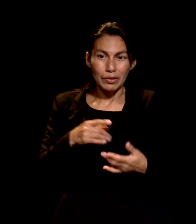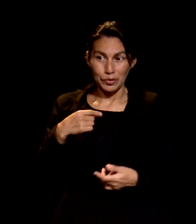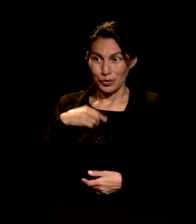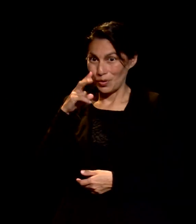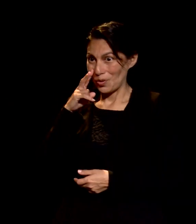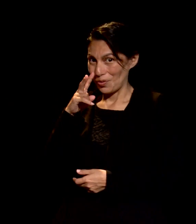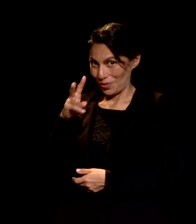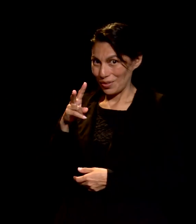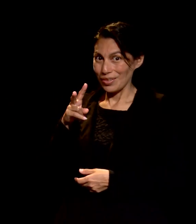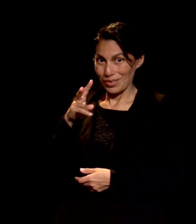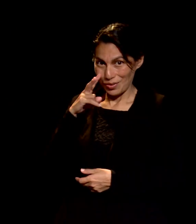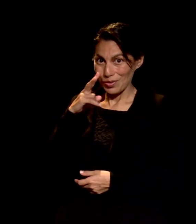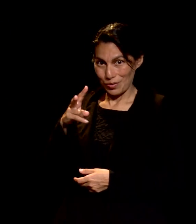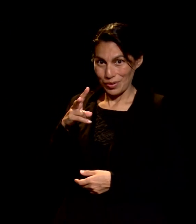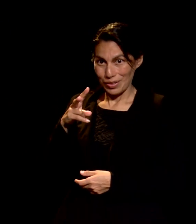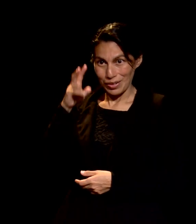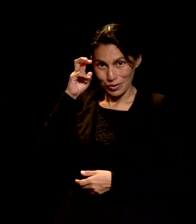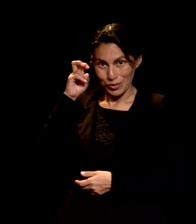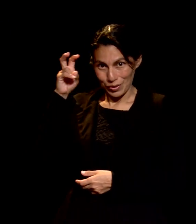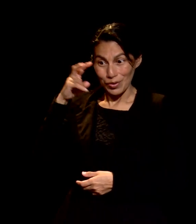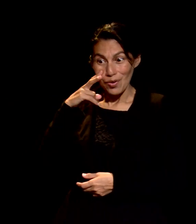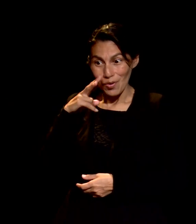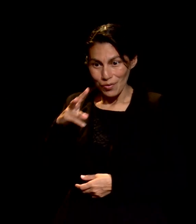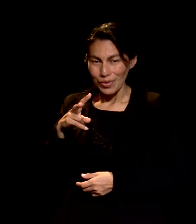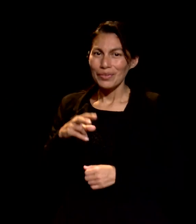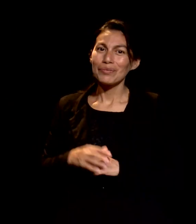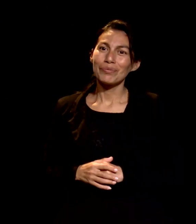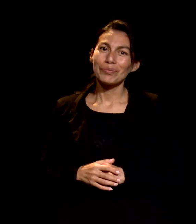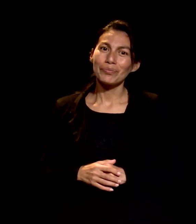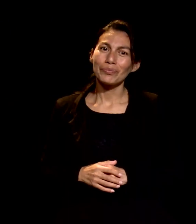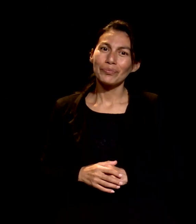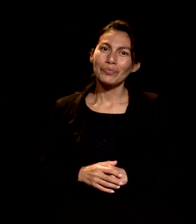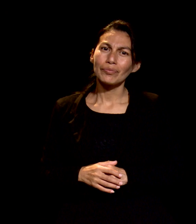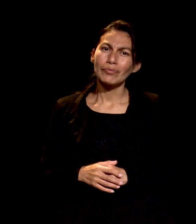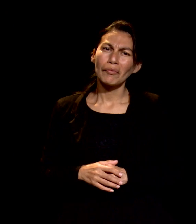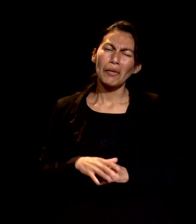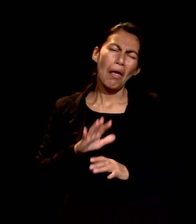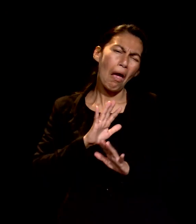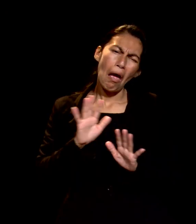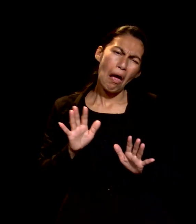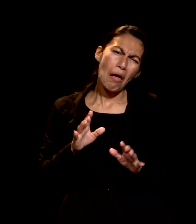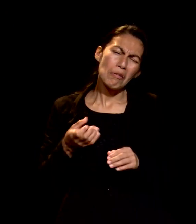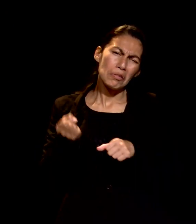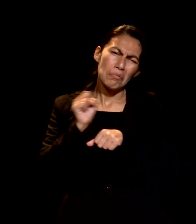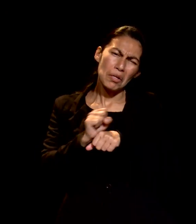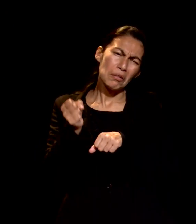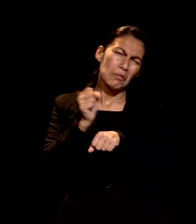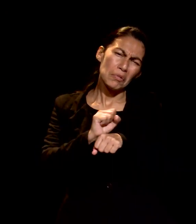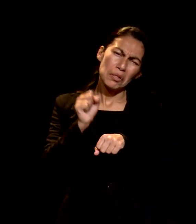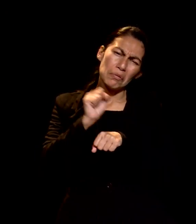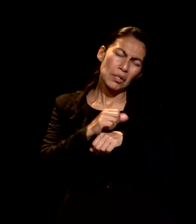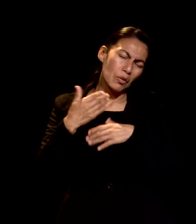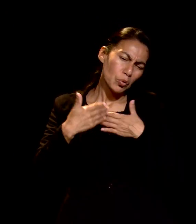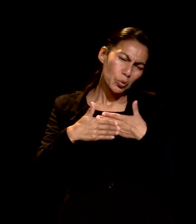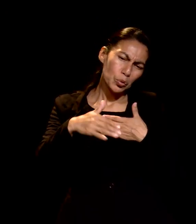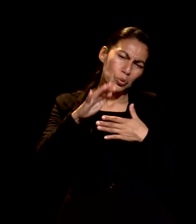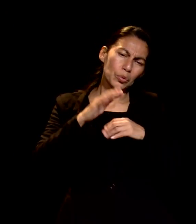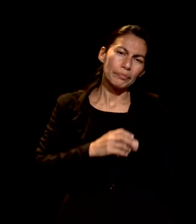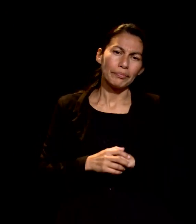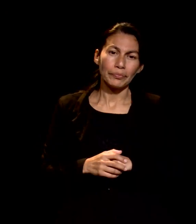¿Usted lo vio? Yo lo vi, sí, yo lo vi en el sueño y de allí pasaron varias semanas.